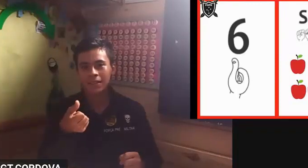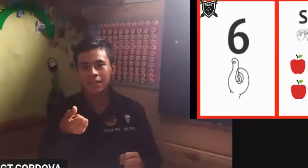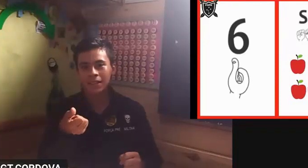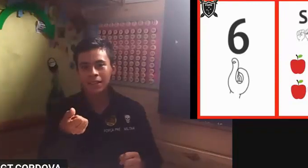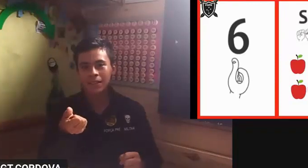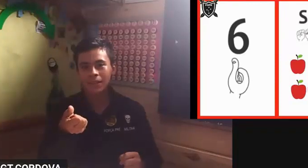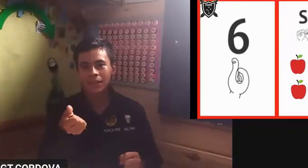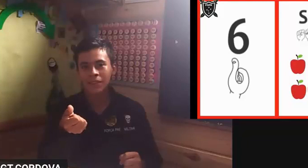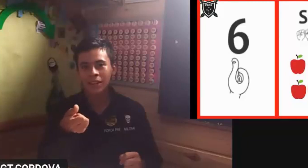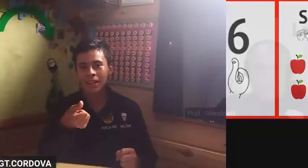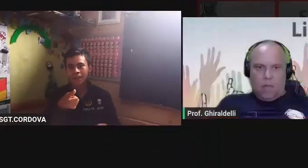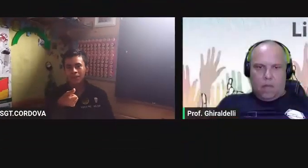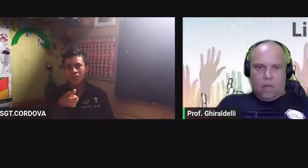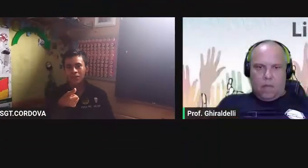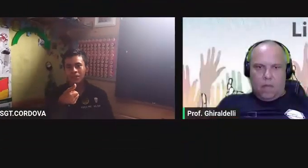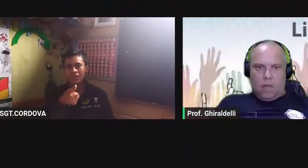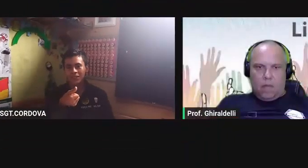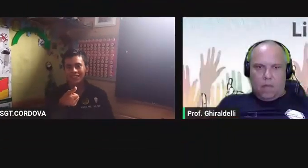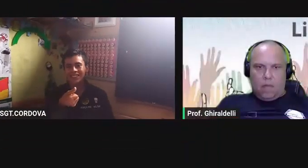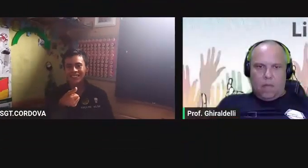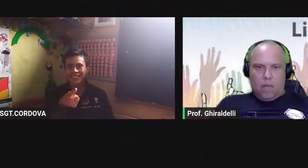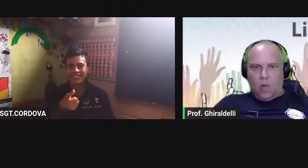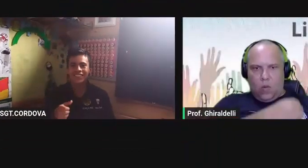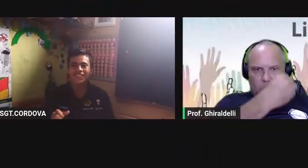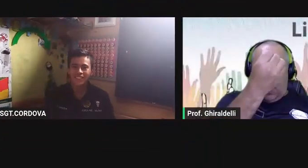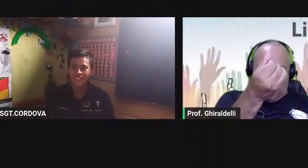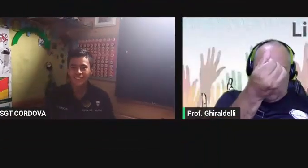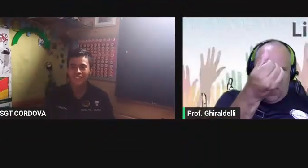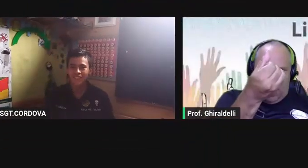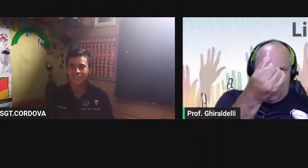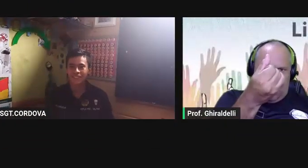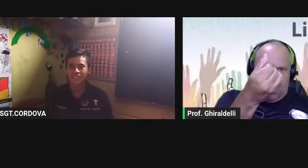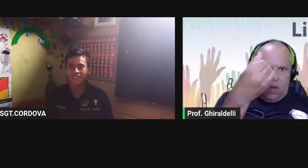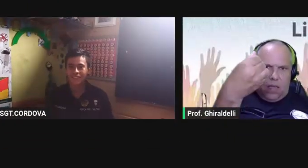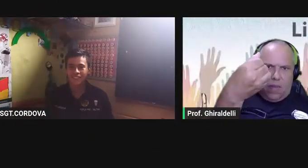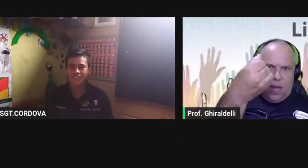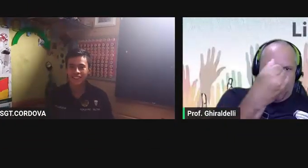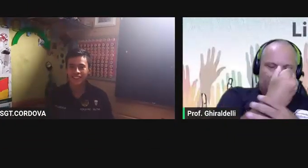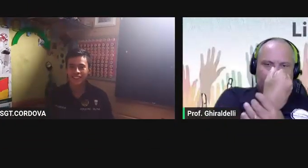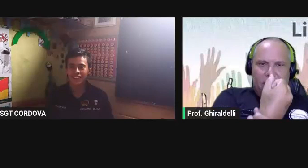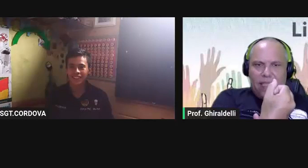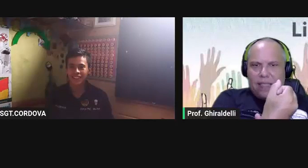Assim. A câmera tá meio difícil. 6 é complicado, hein? Ainda mais pra quem não tem